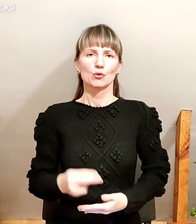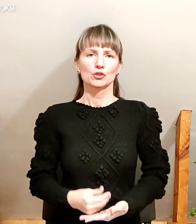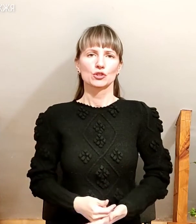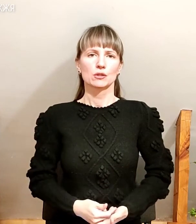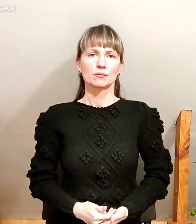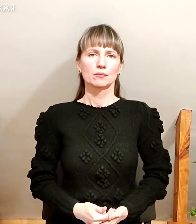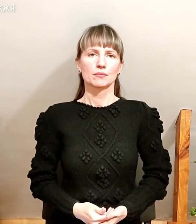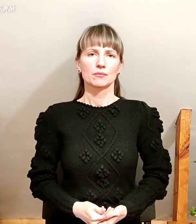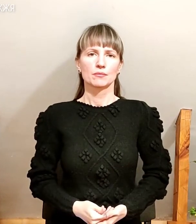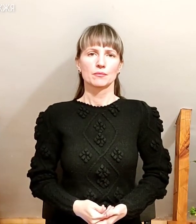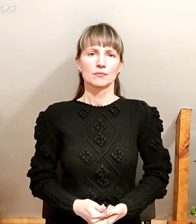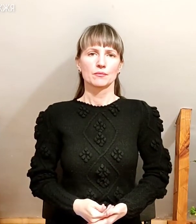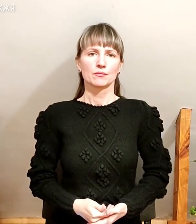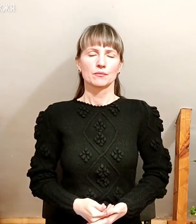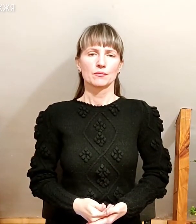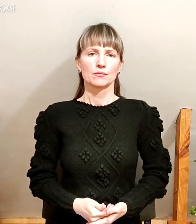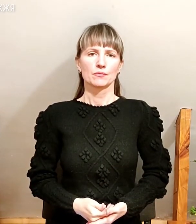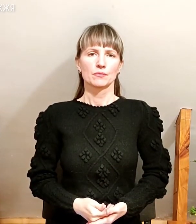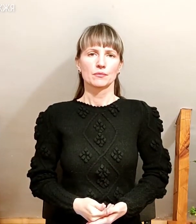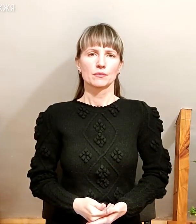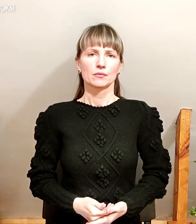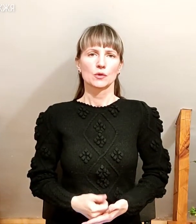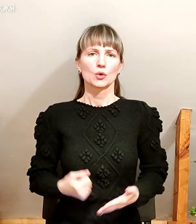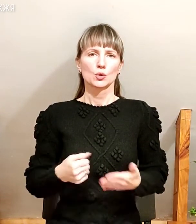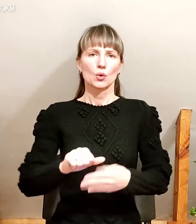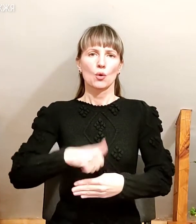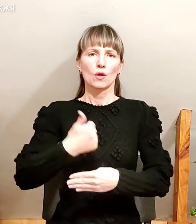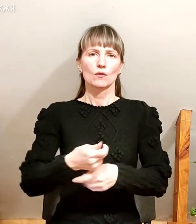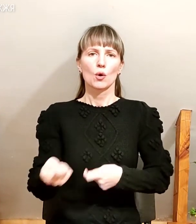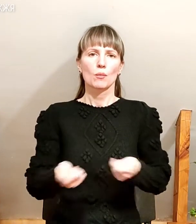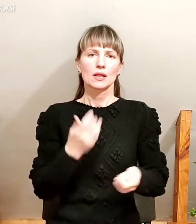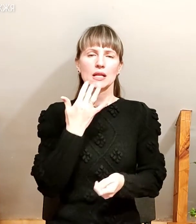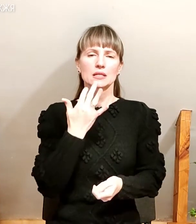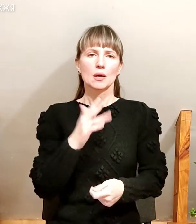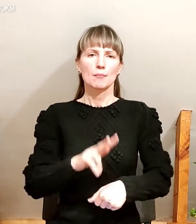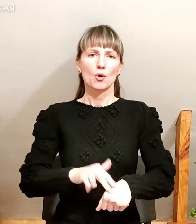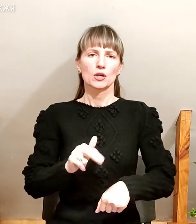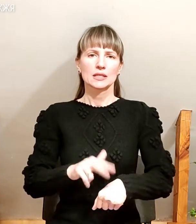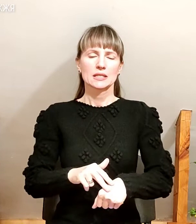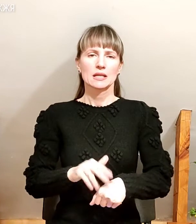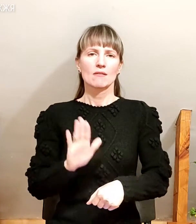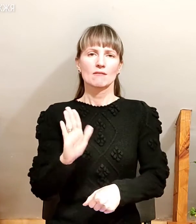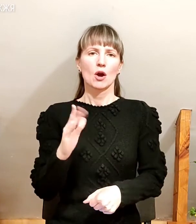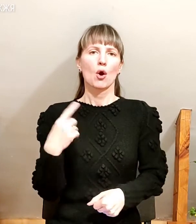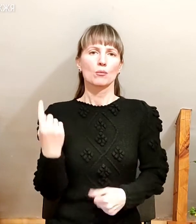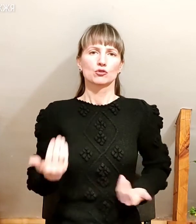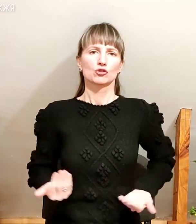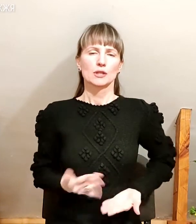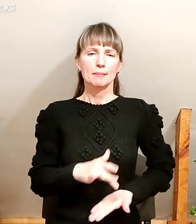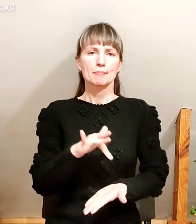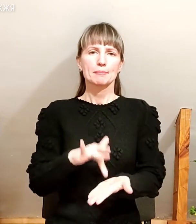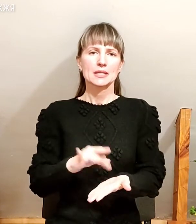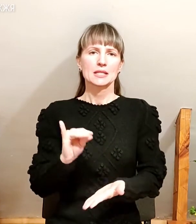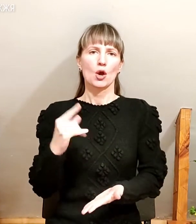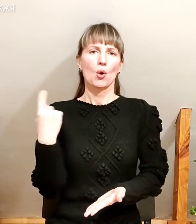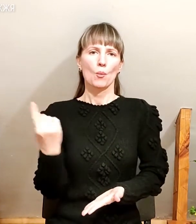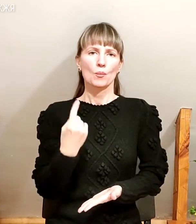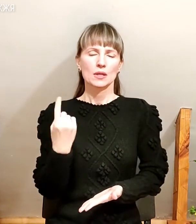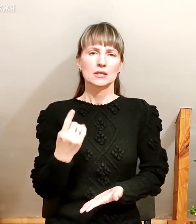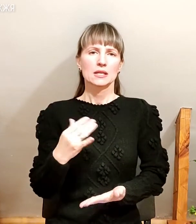Запоріжжя. До головного управління Національної поліції в області жителі міста, області та волонтери